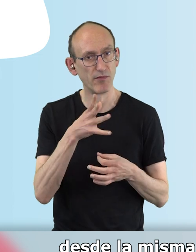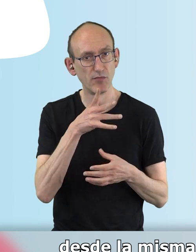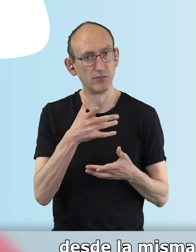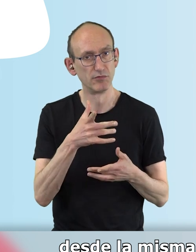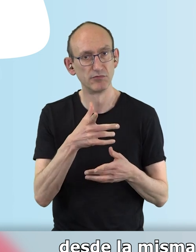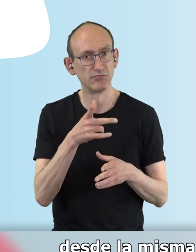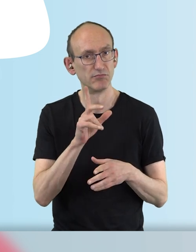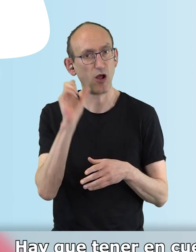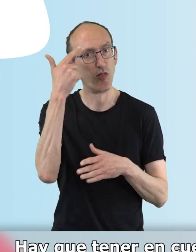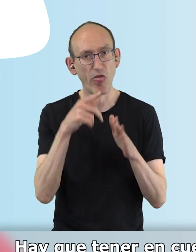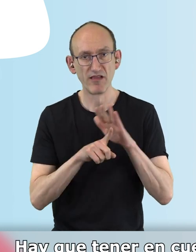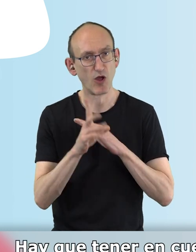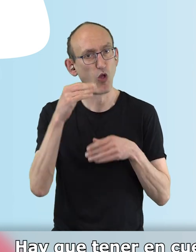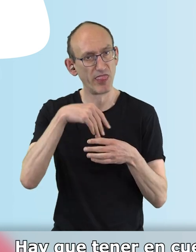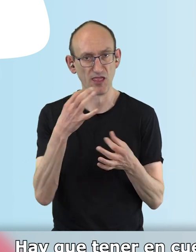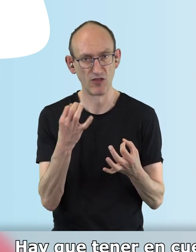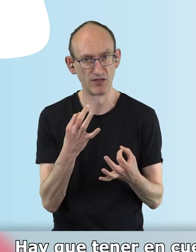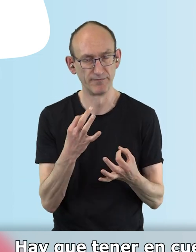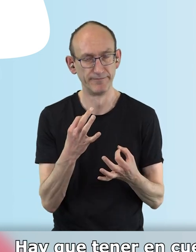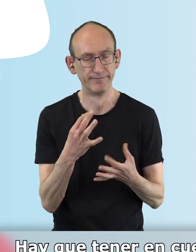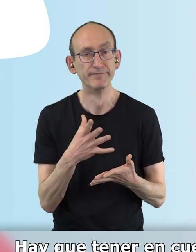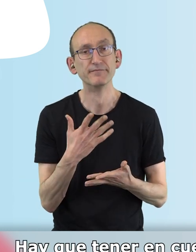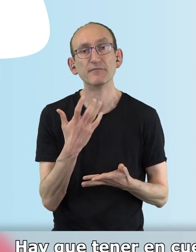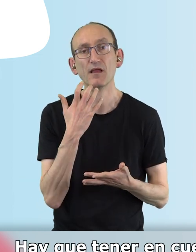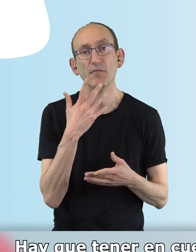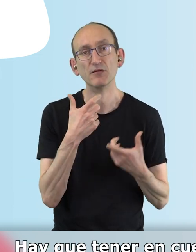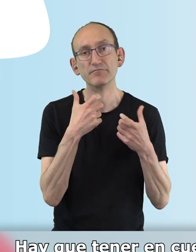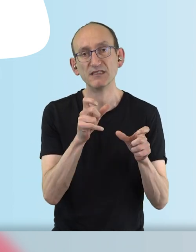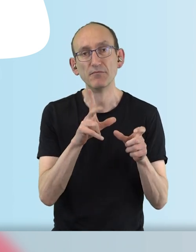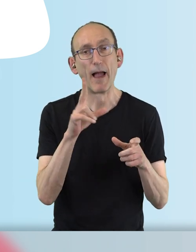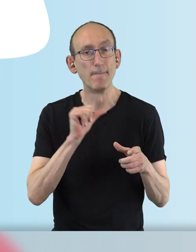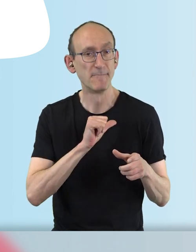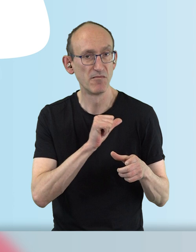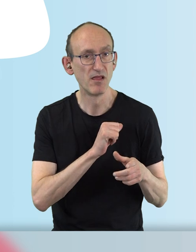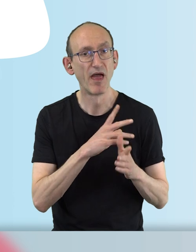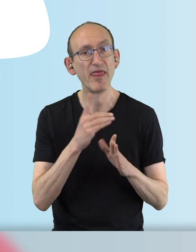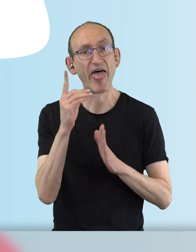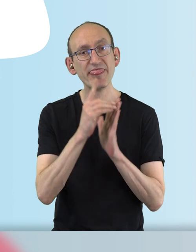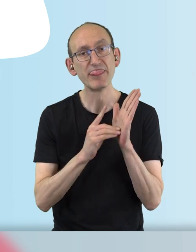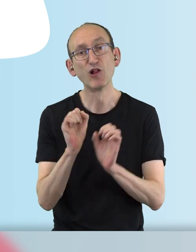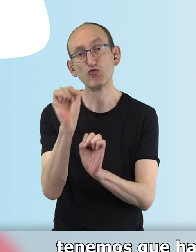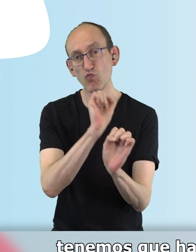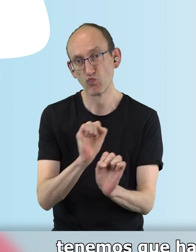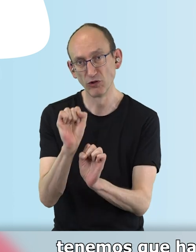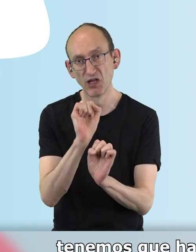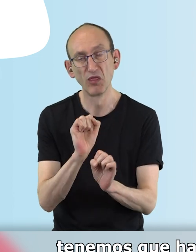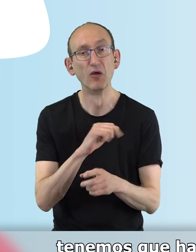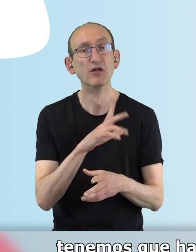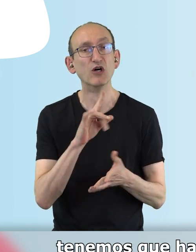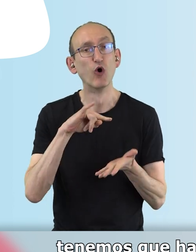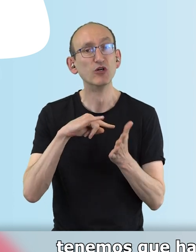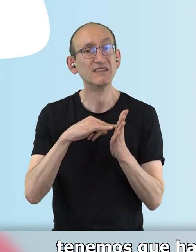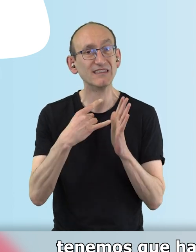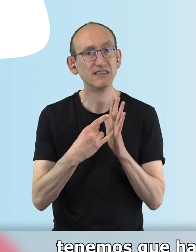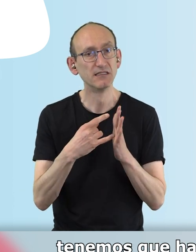misma concepción en el desarrollo. Hay que tener en cuenta que tenemos que tener aspectos de privacidad, de protección de los datos. Tenemos que hacer